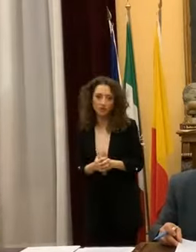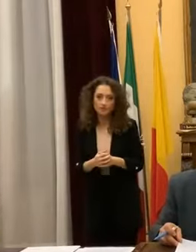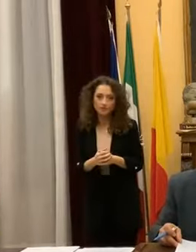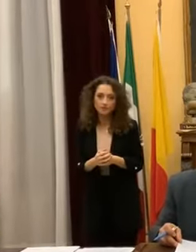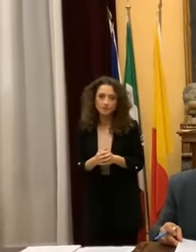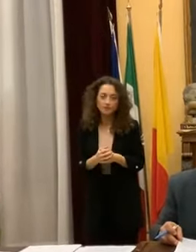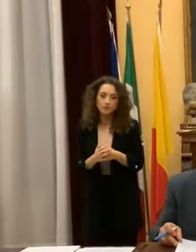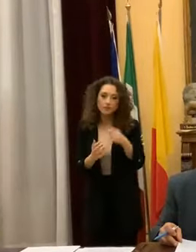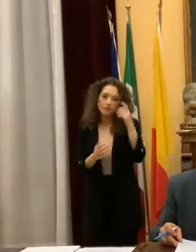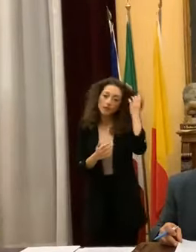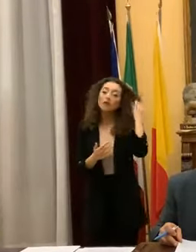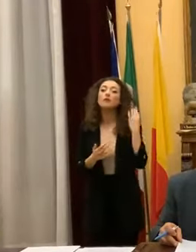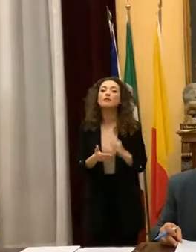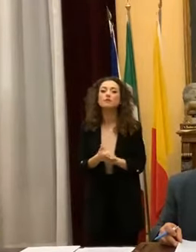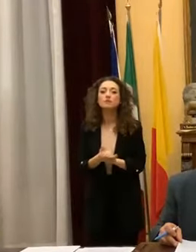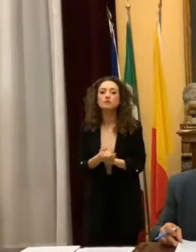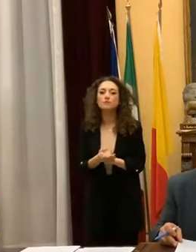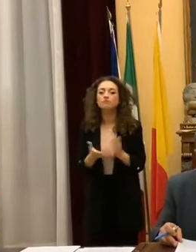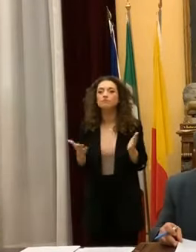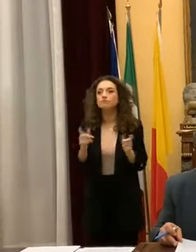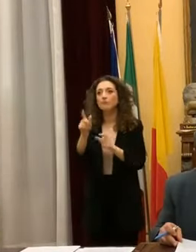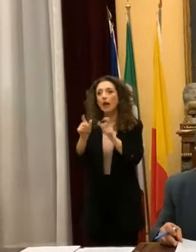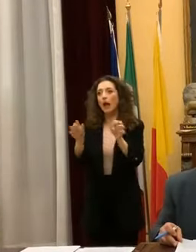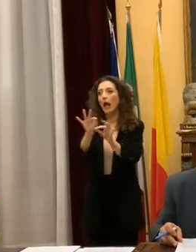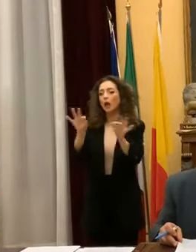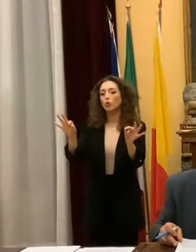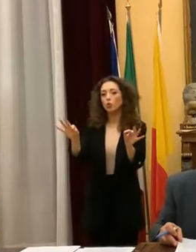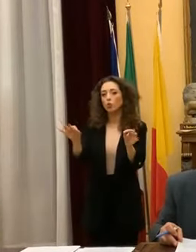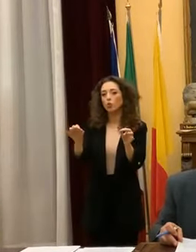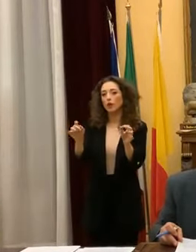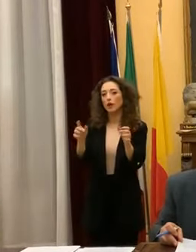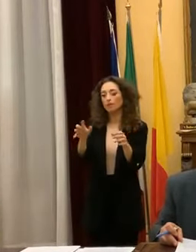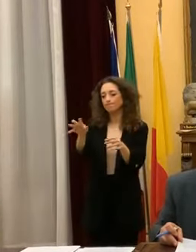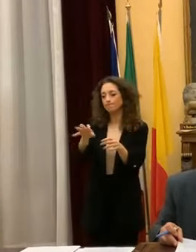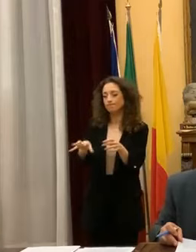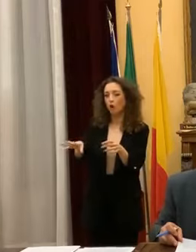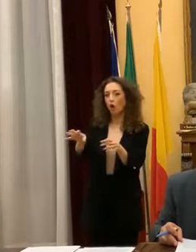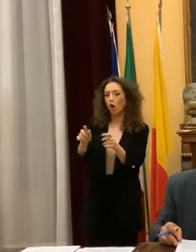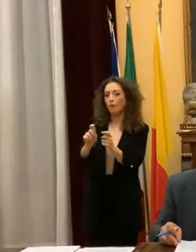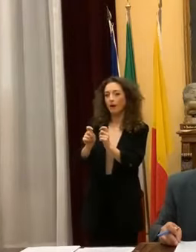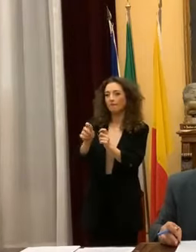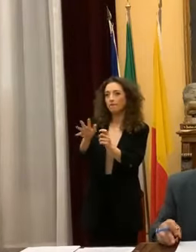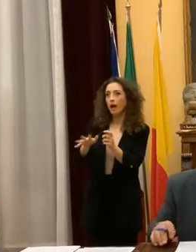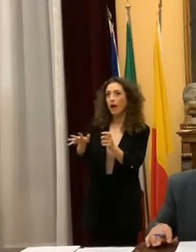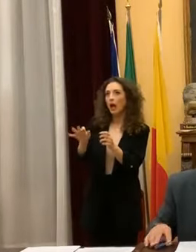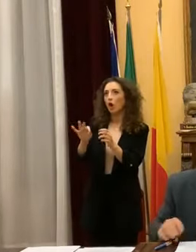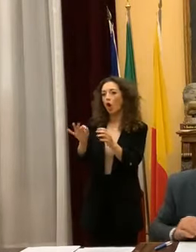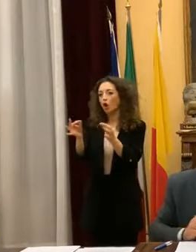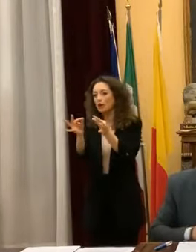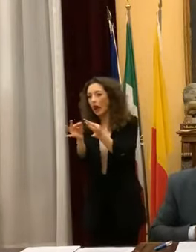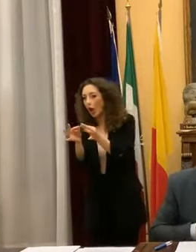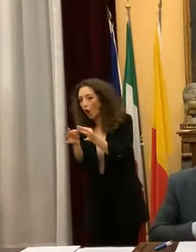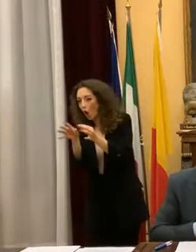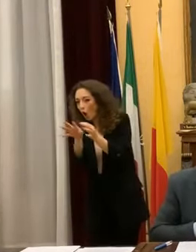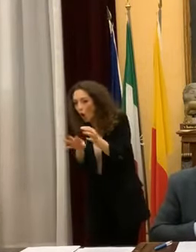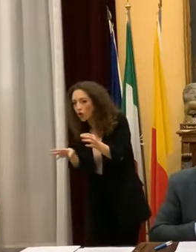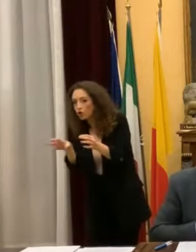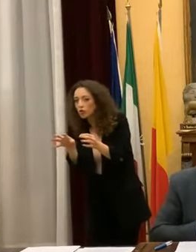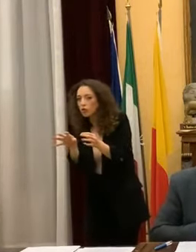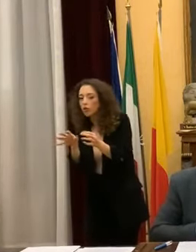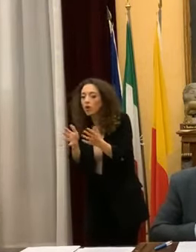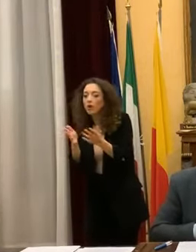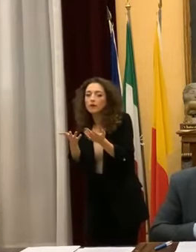i sistemi e quant'altro, per carità di Dio. Beh, guardate, Io